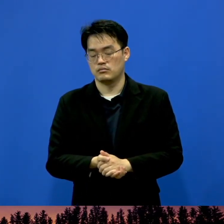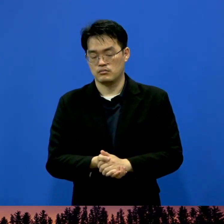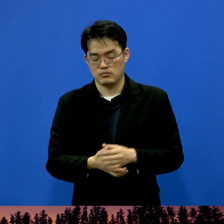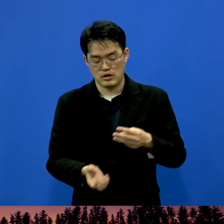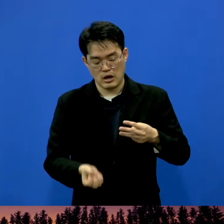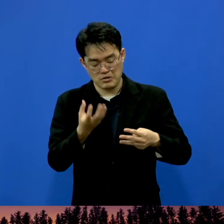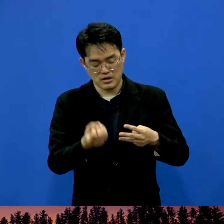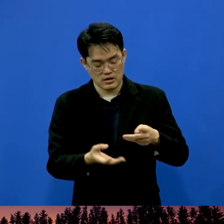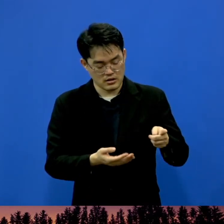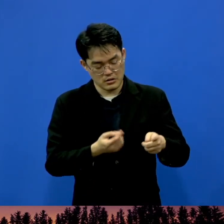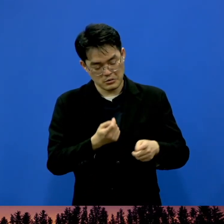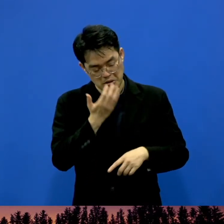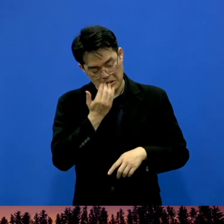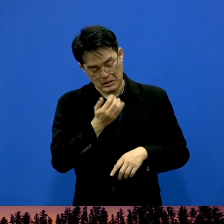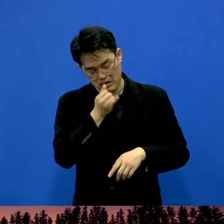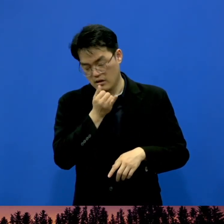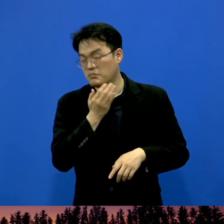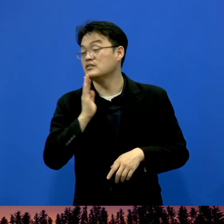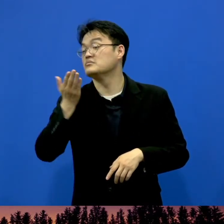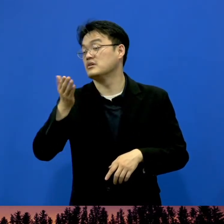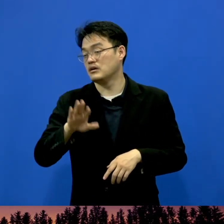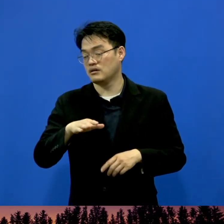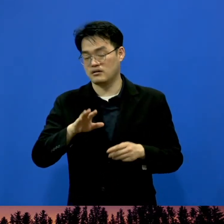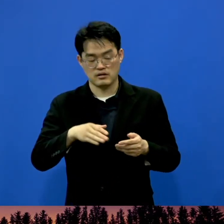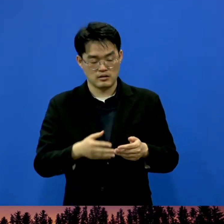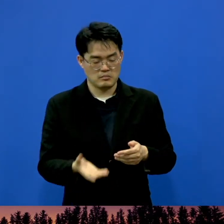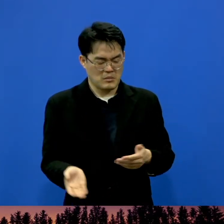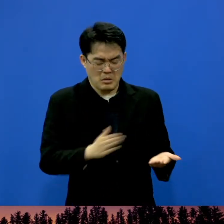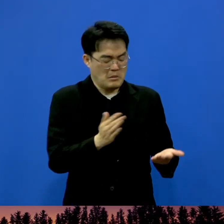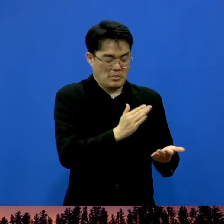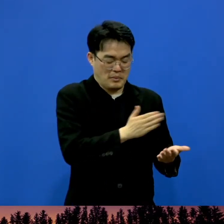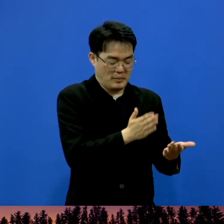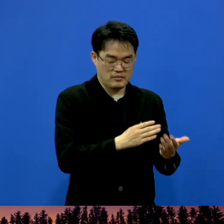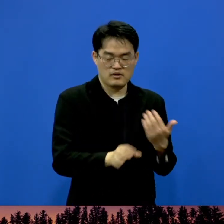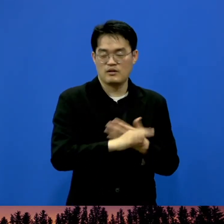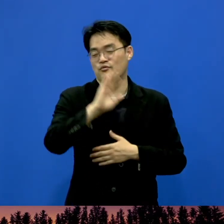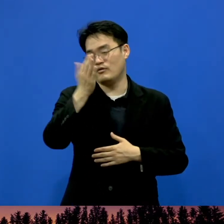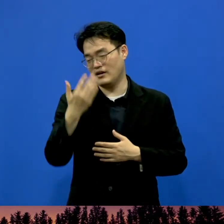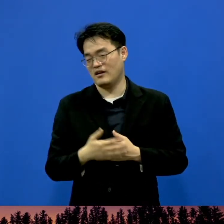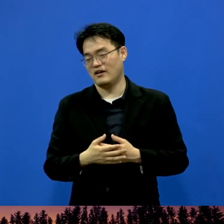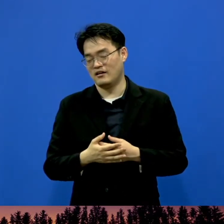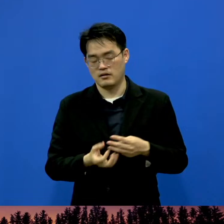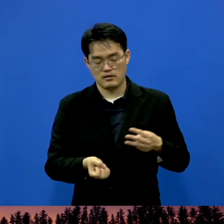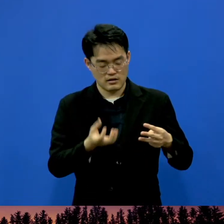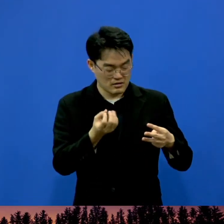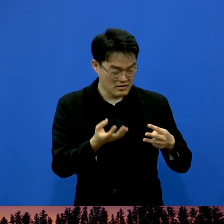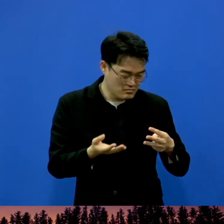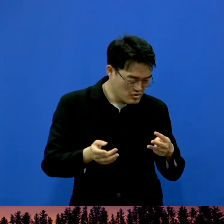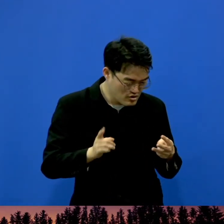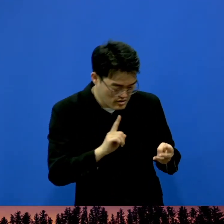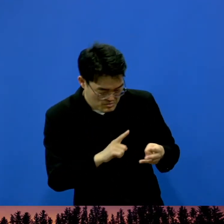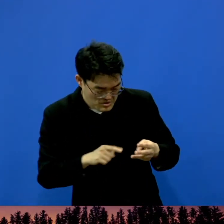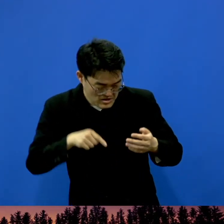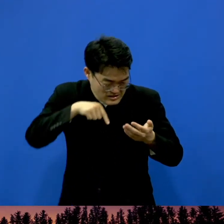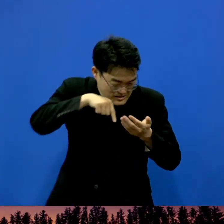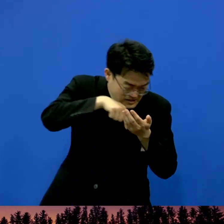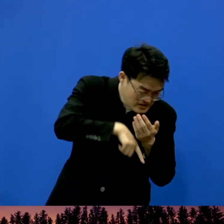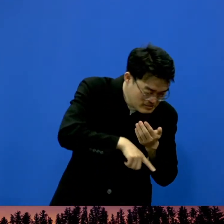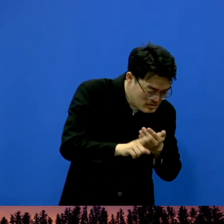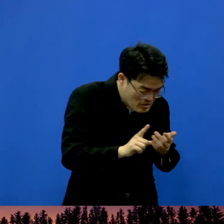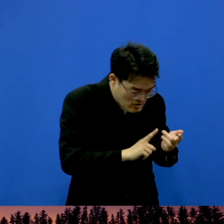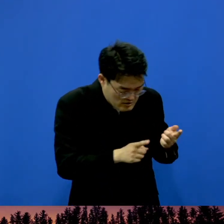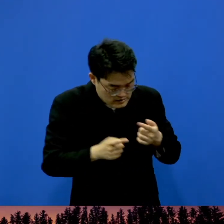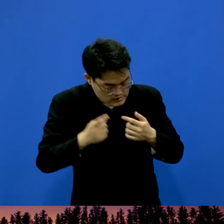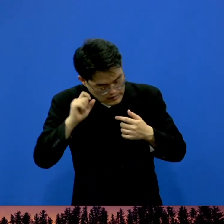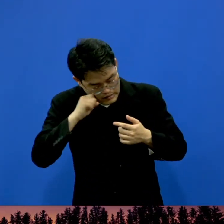뭐 이런데 그때는 그냥 빨리 읽고 넘어가시면 돼요. 여기에 뭐 또 너무 또 해가지고